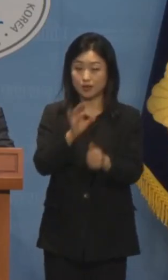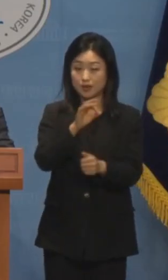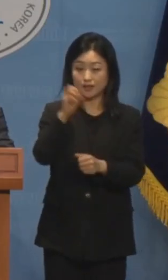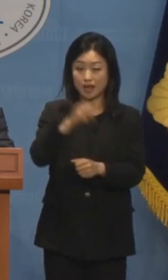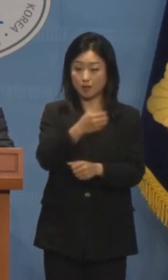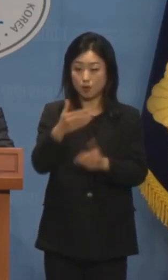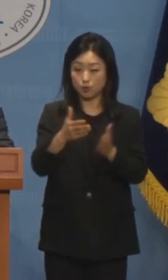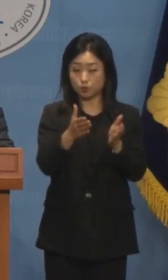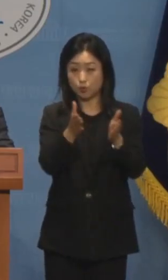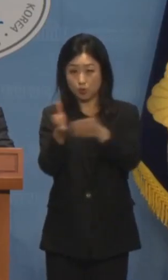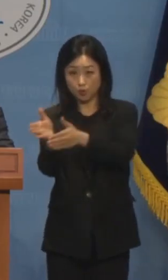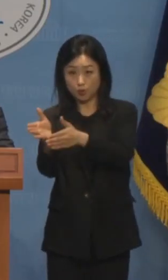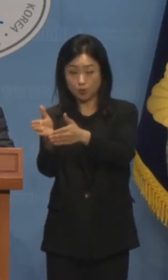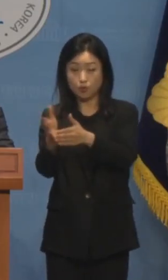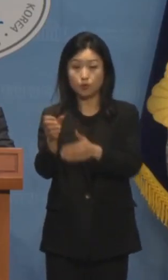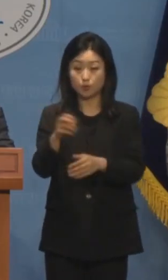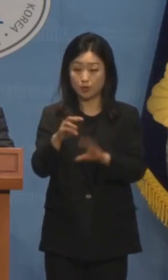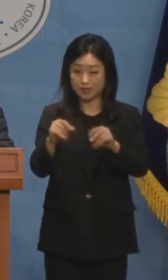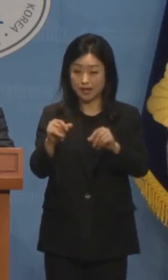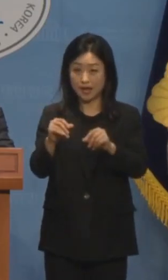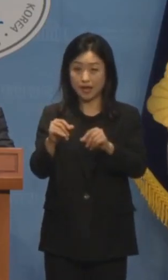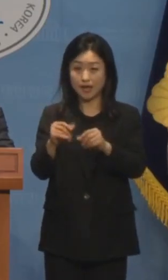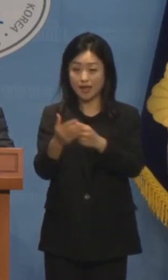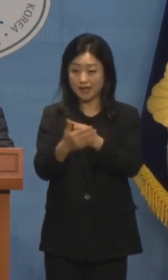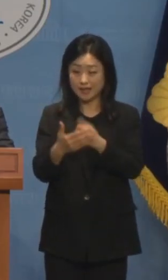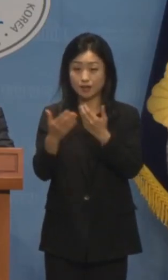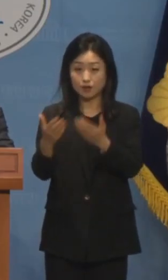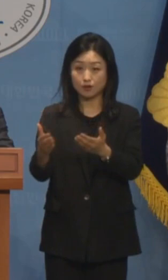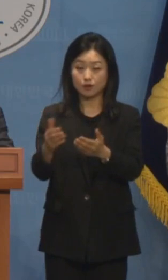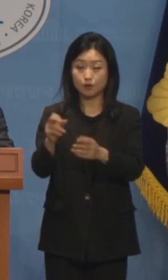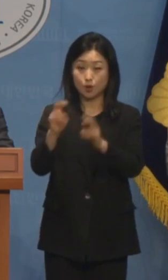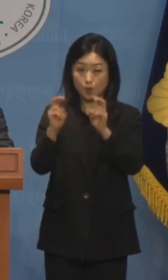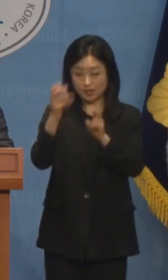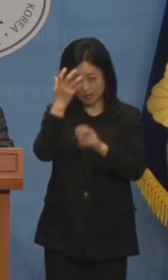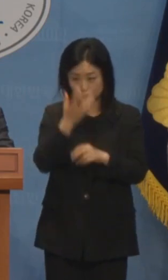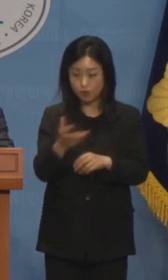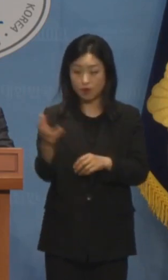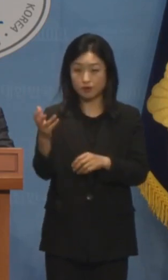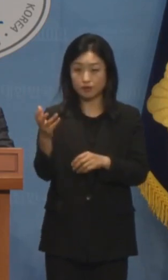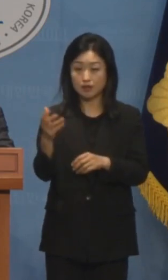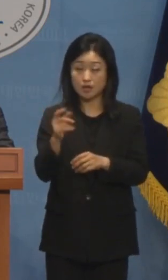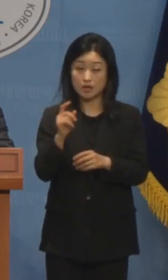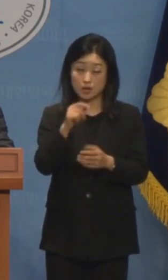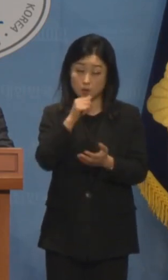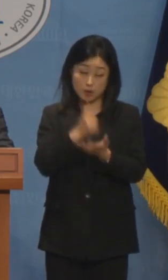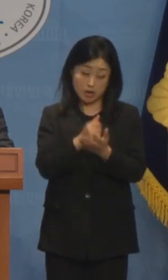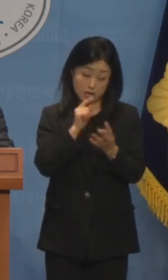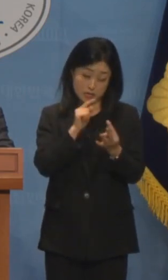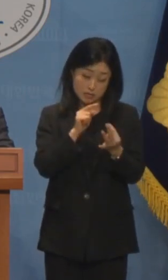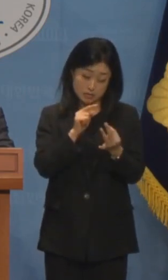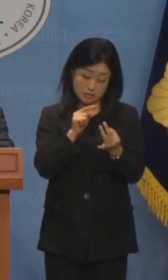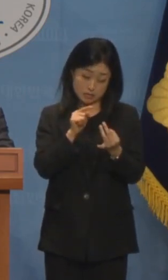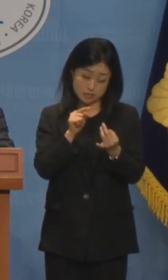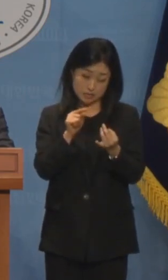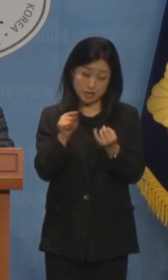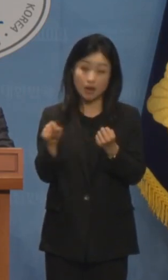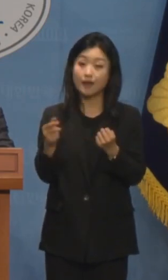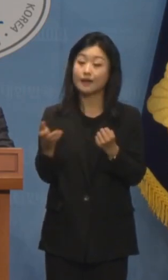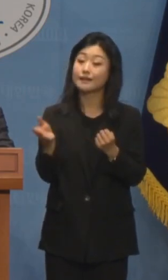변경, 양평 공공지구 개발 특혜, 코바나 콘텐츠 기업 협탁 의혹 등 수없이 많습니다.